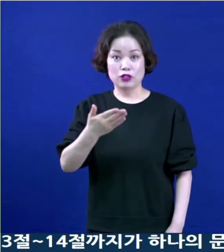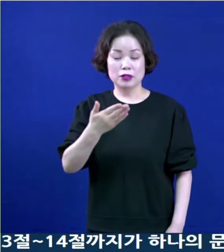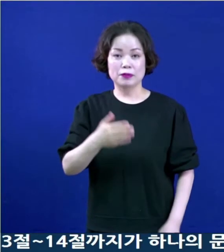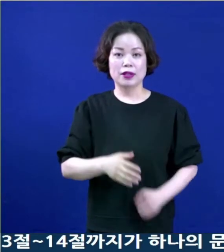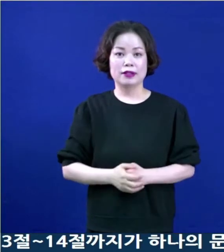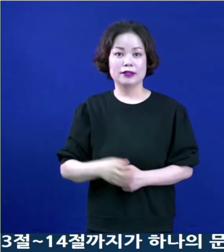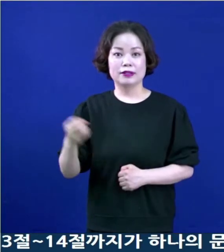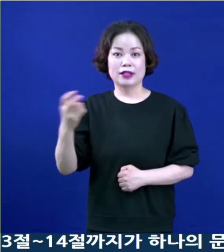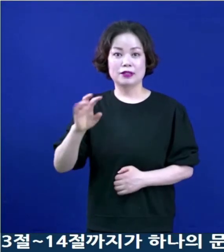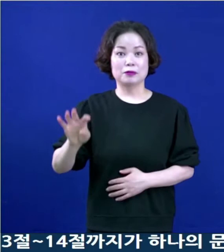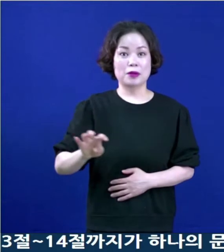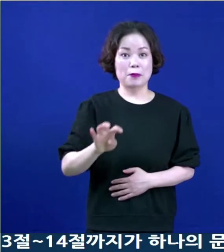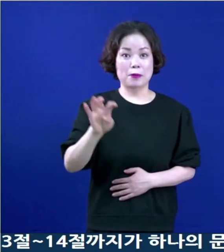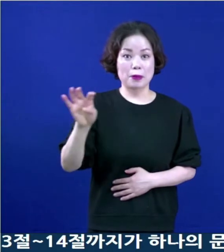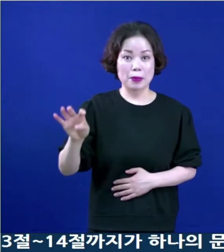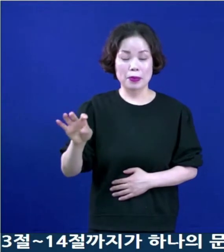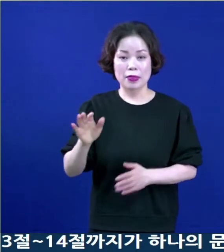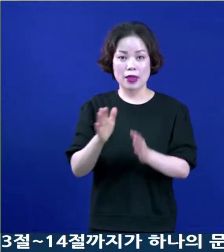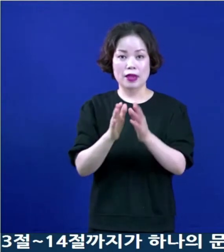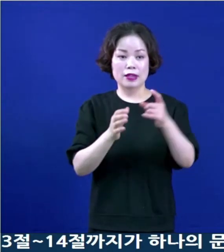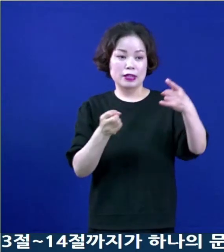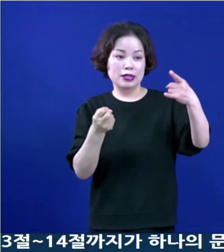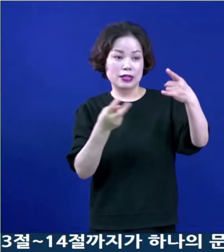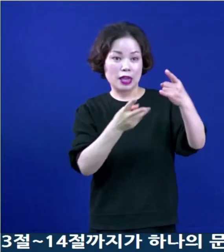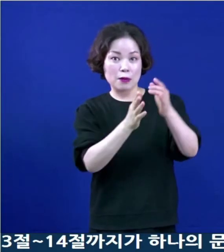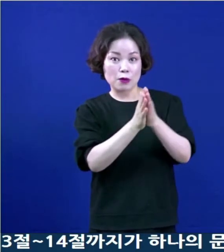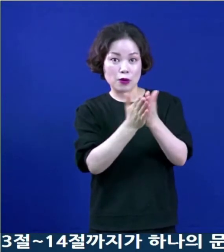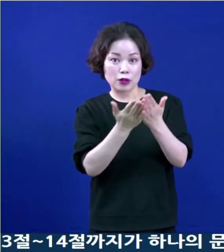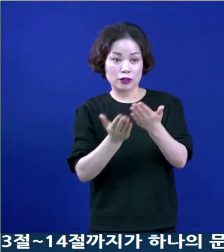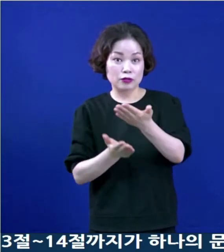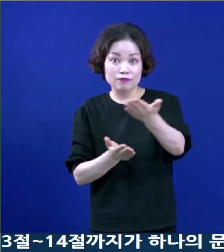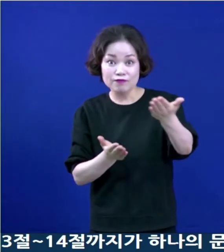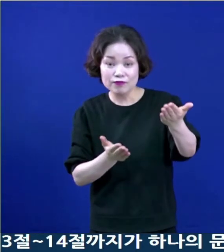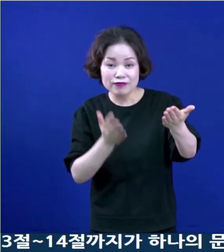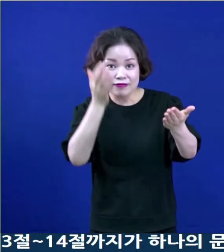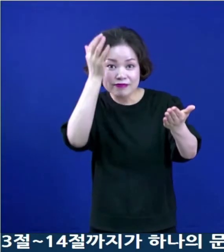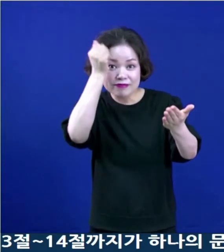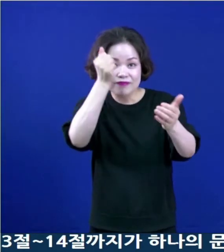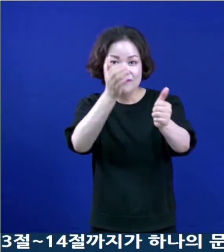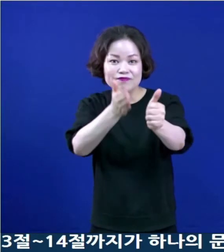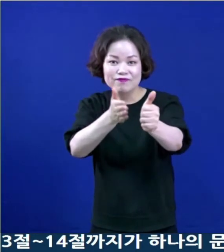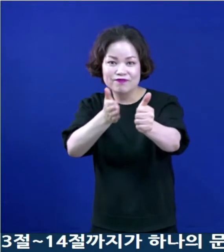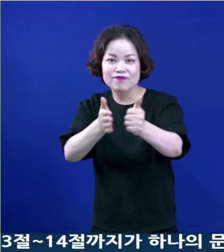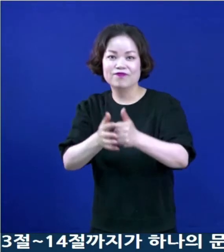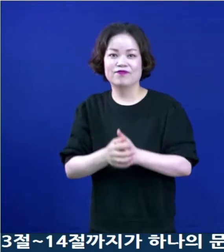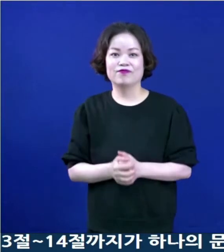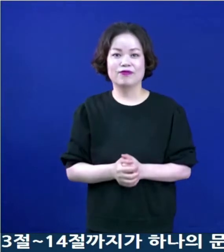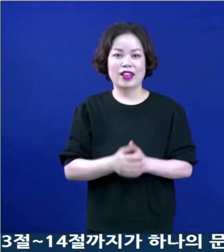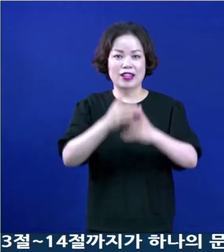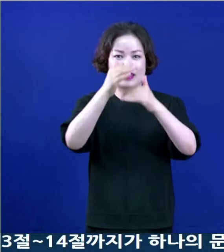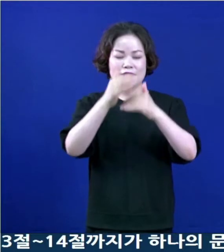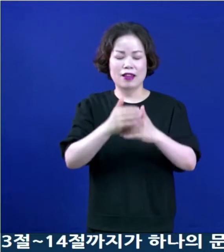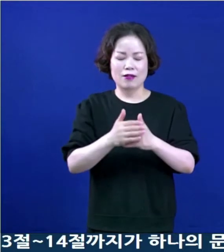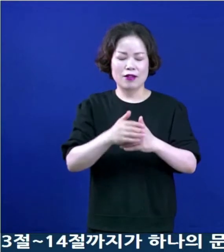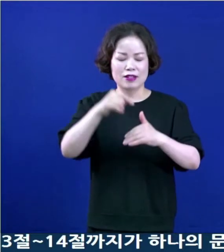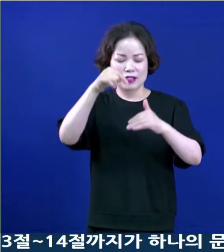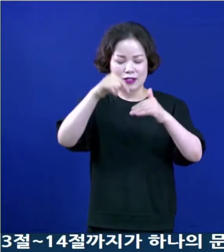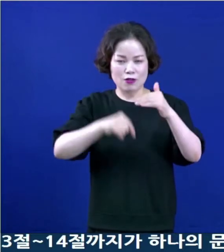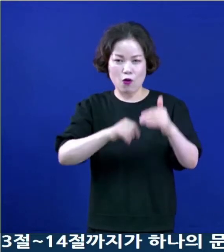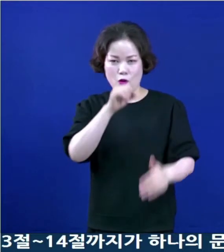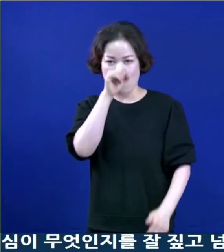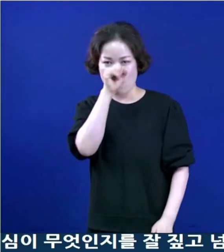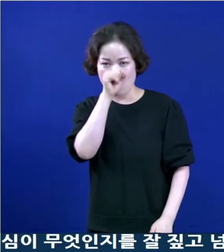한번 반복합니다. 에베소서를 사랑하는 성도 여러분, 기억해 주시기 바랍니다. 내용이 심오합니다.